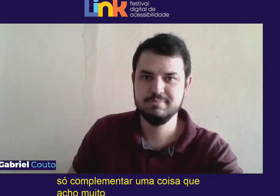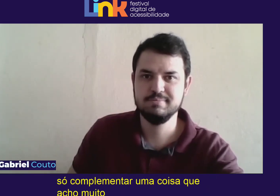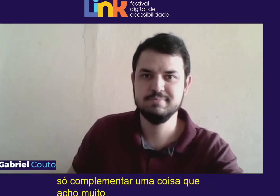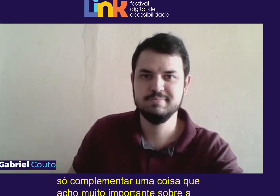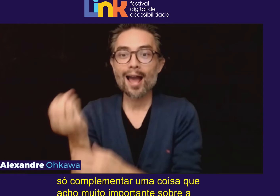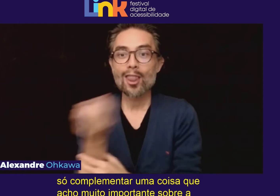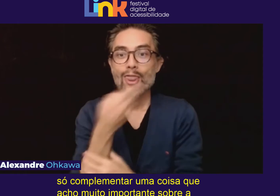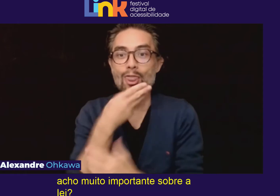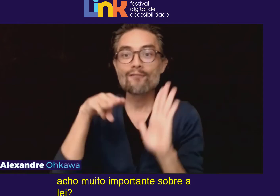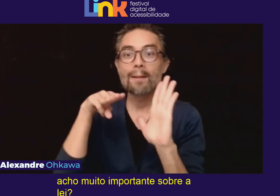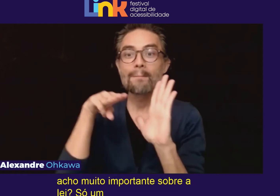do Alexandre.